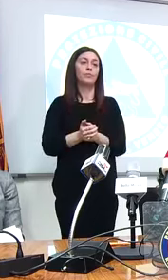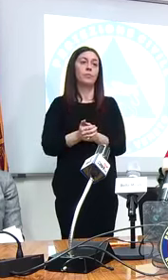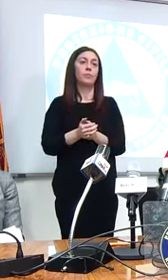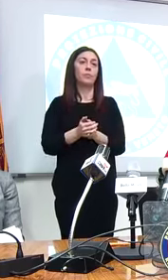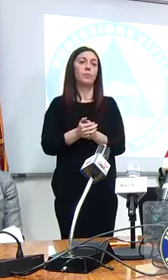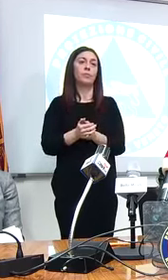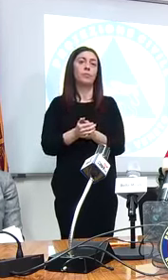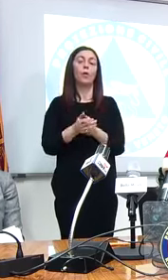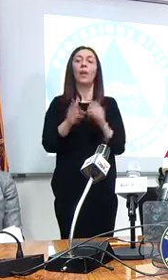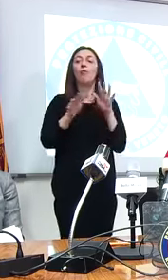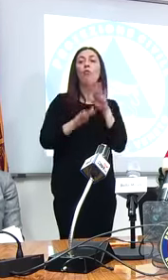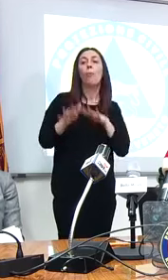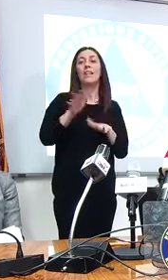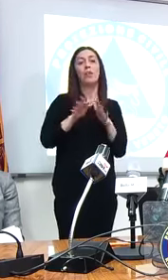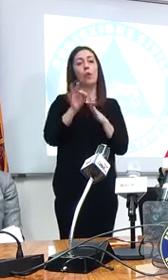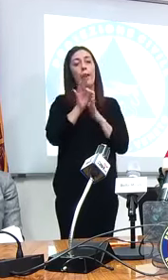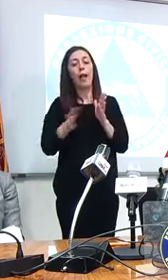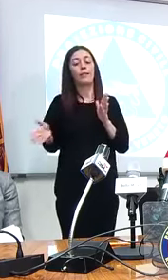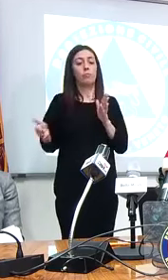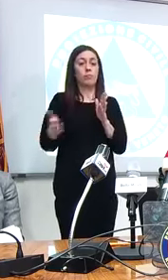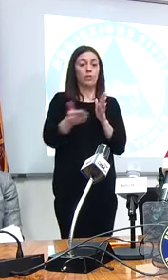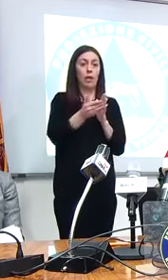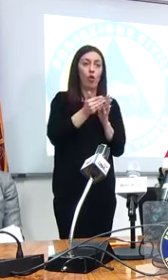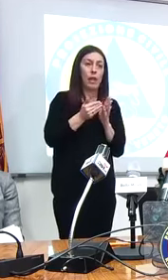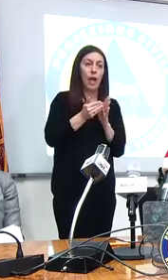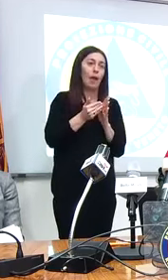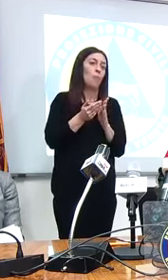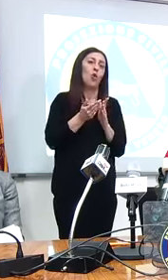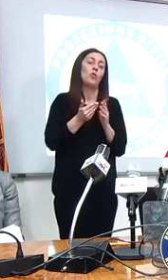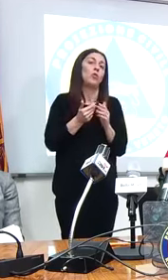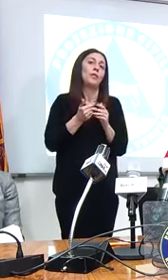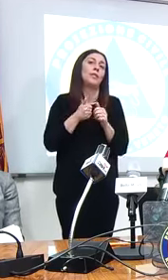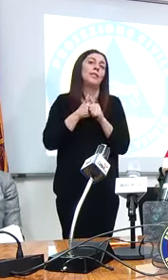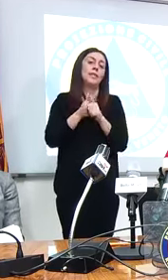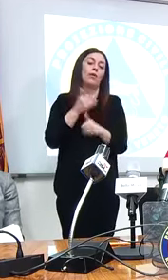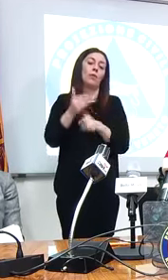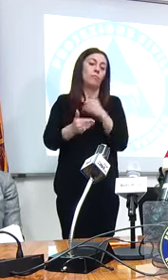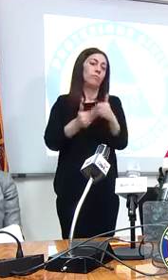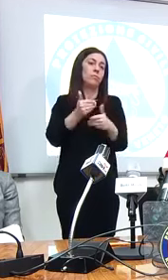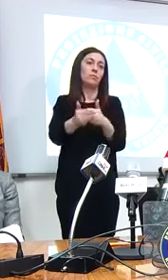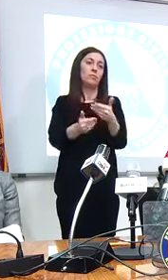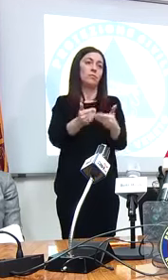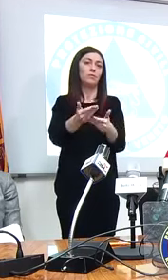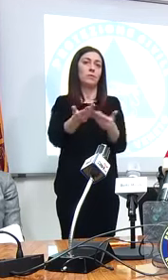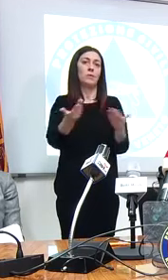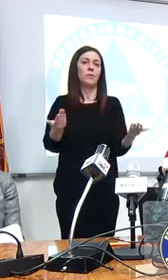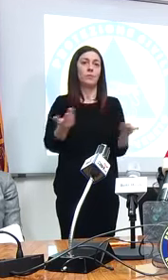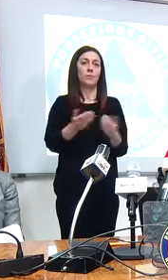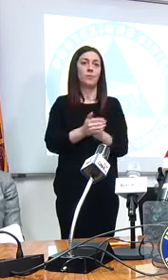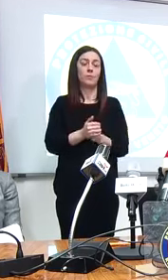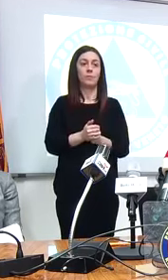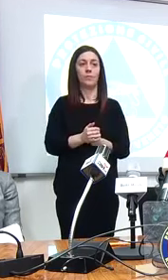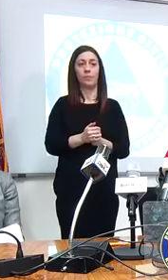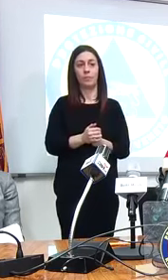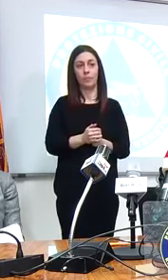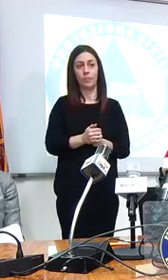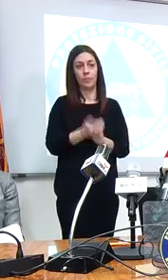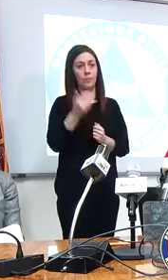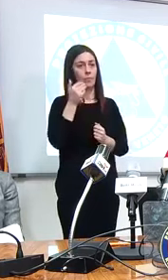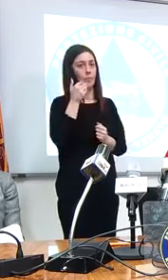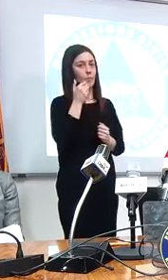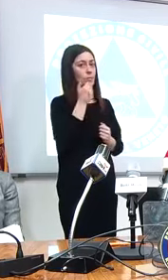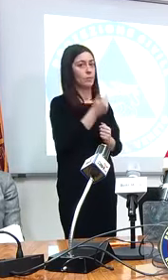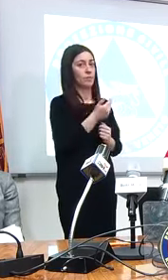diciamo, come informazioni aggiuntive, le raccogliamo via via che procede la campagna vaccinale a livello mondiale. Ecco. Grazie.